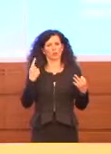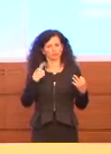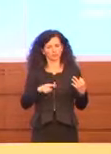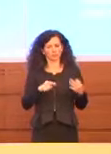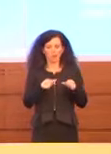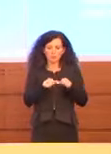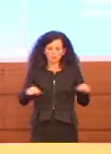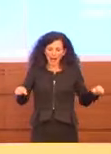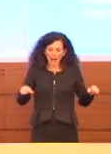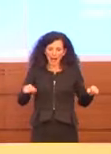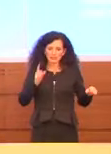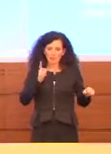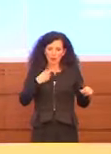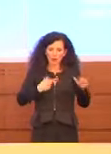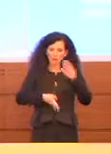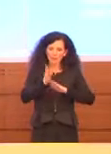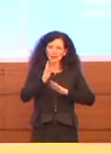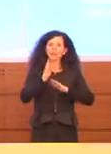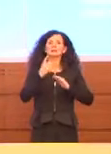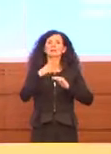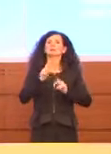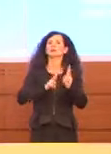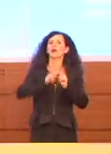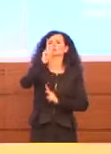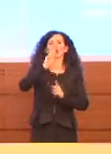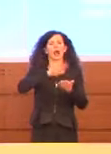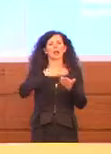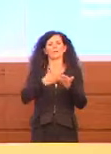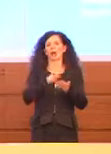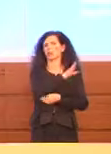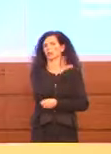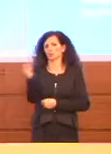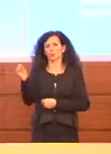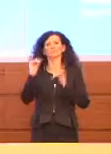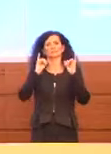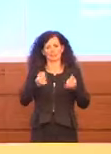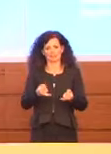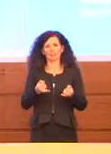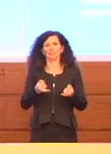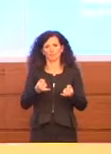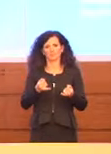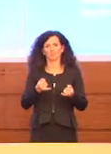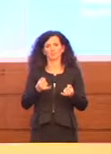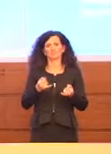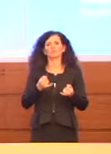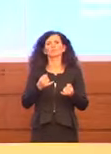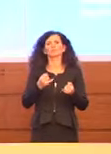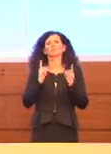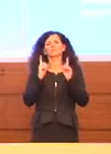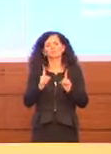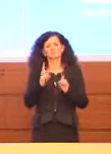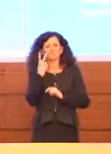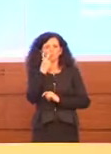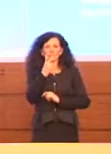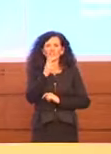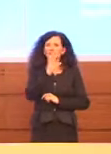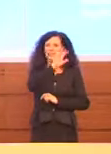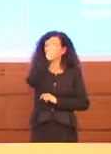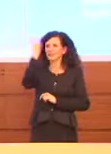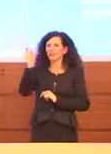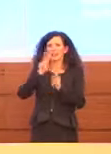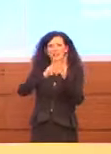livello nazionale credo che sia molto utile e forse lo sarebbe anche a livello sovranazionale se vediamo i numeri di altre